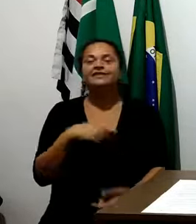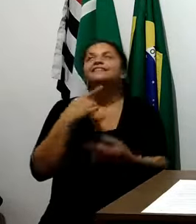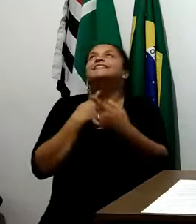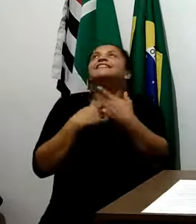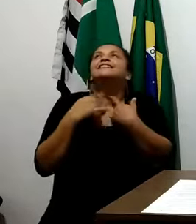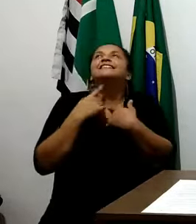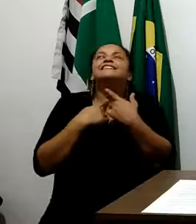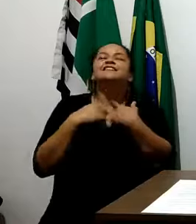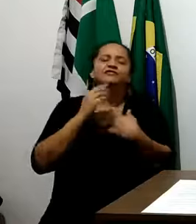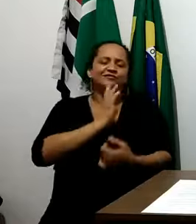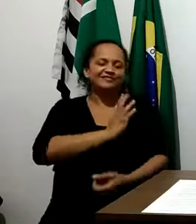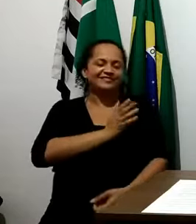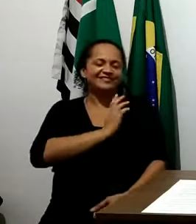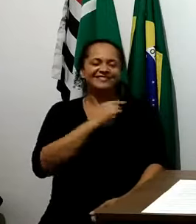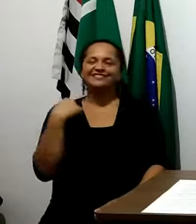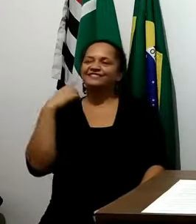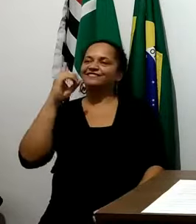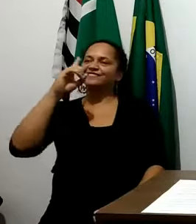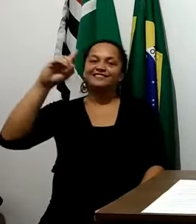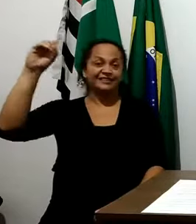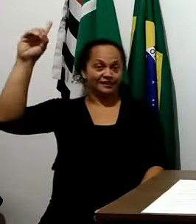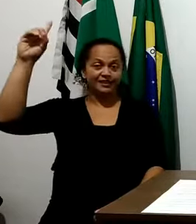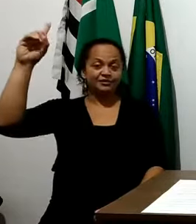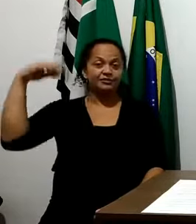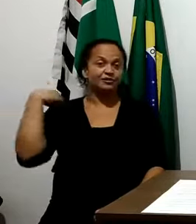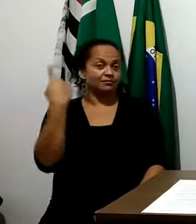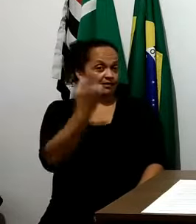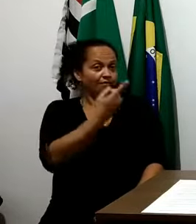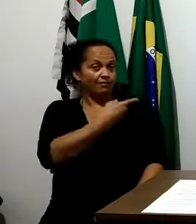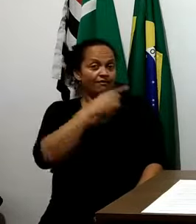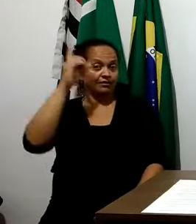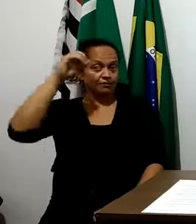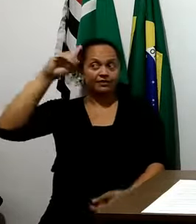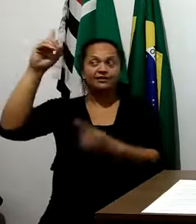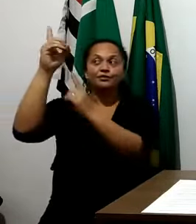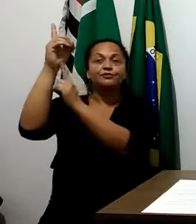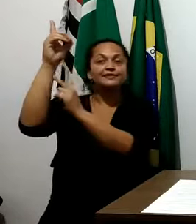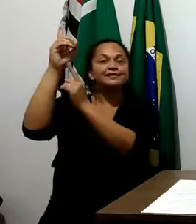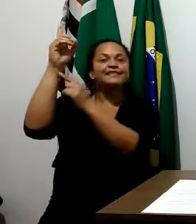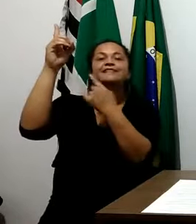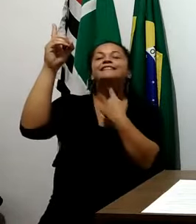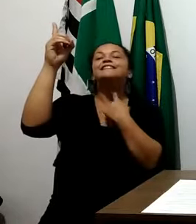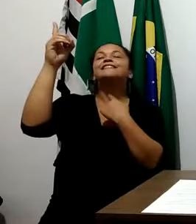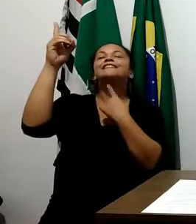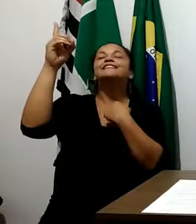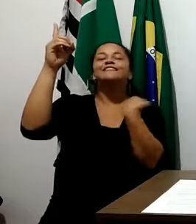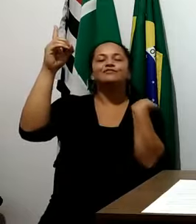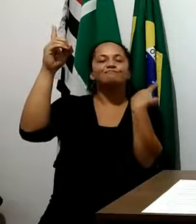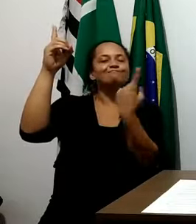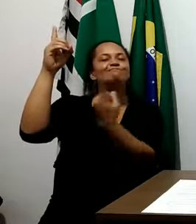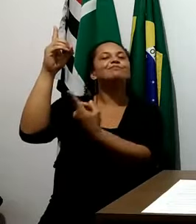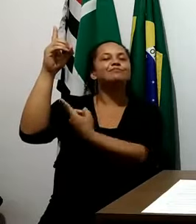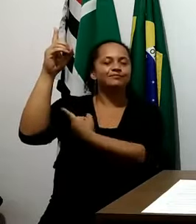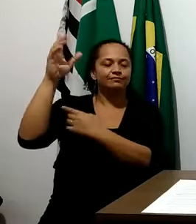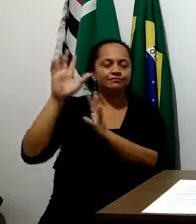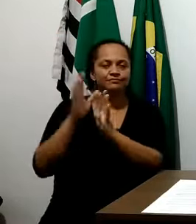para todos nós. Vamos ler? 2 Timóteo, capítulo 2, versículo 4.